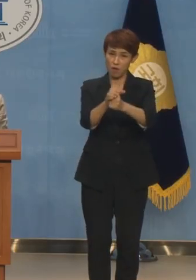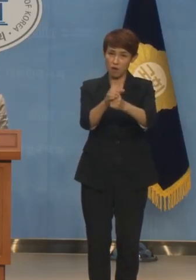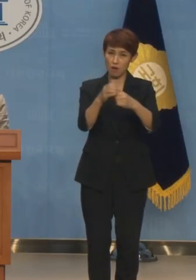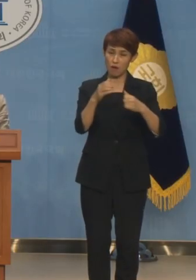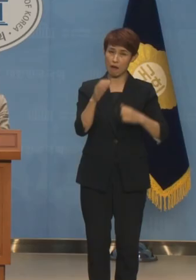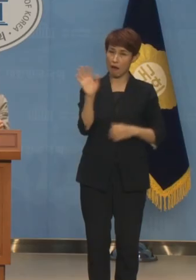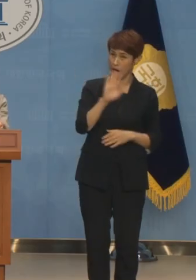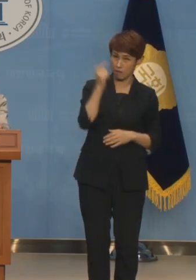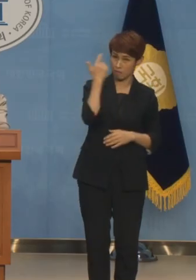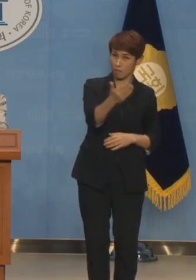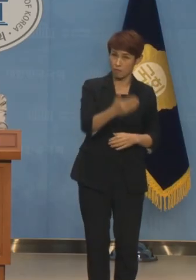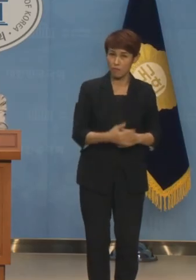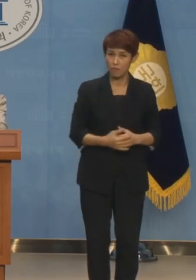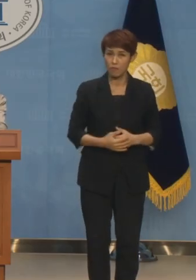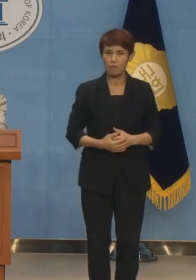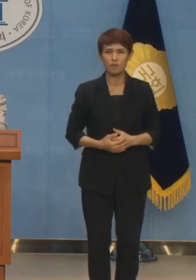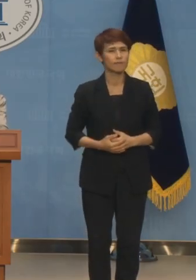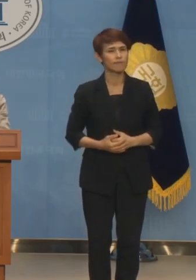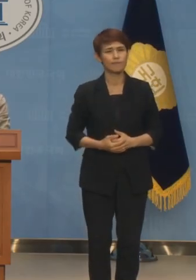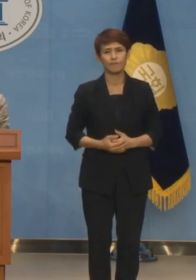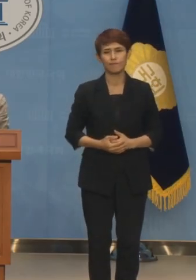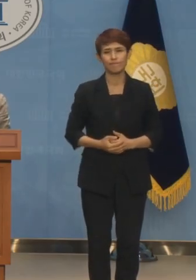말입니까?